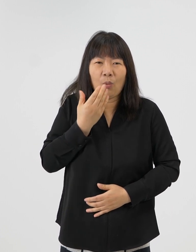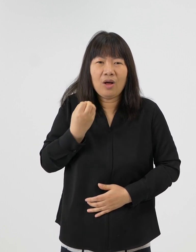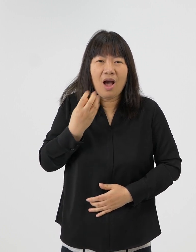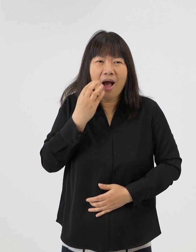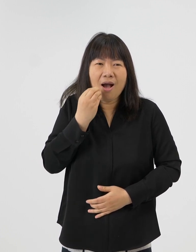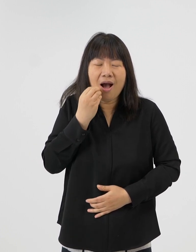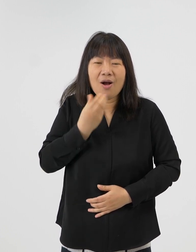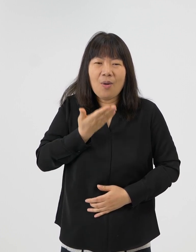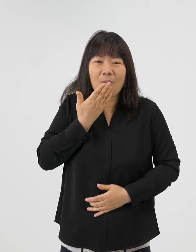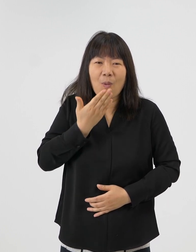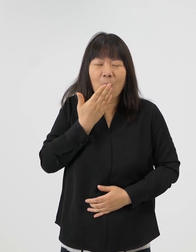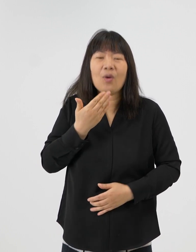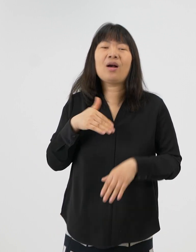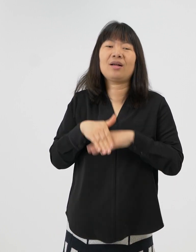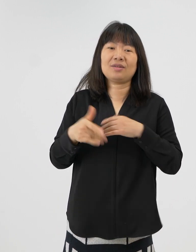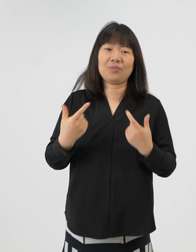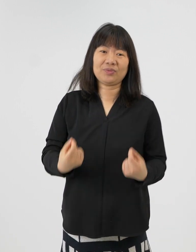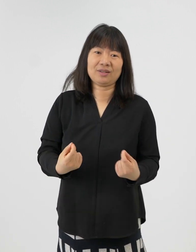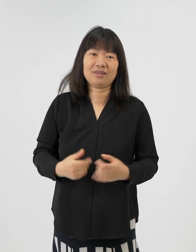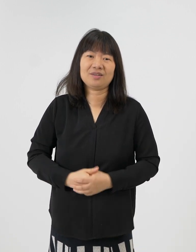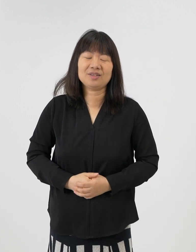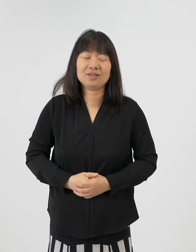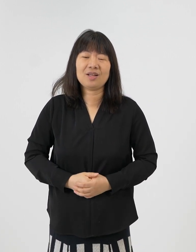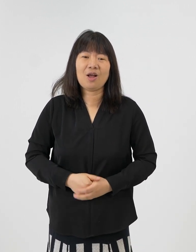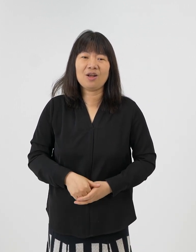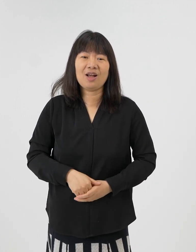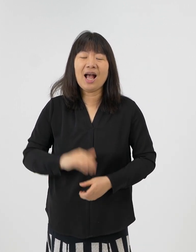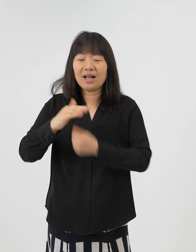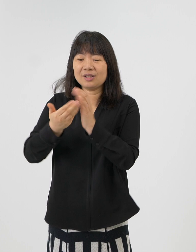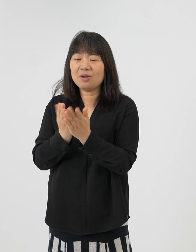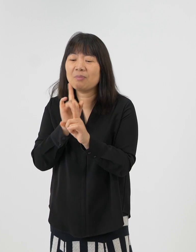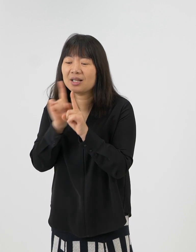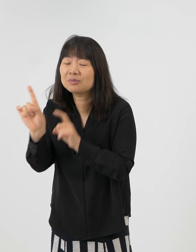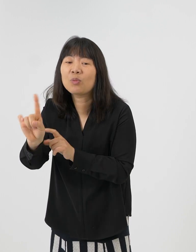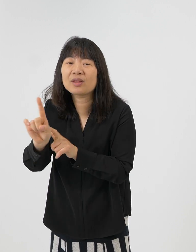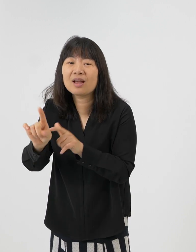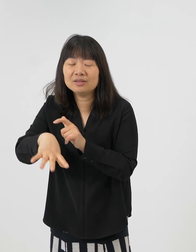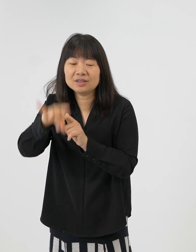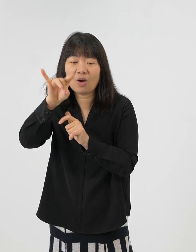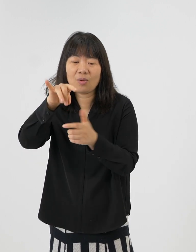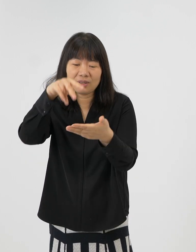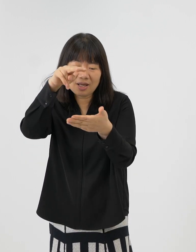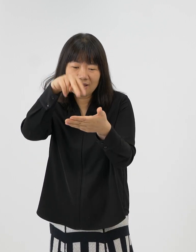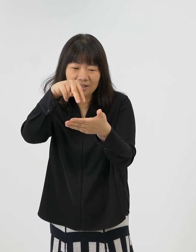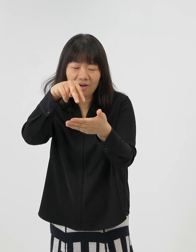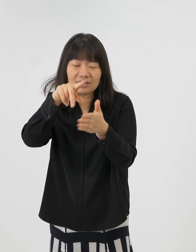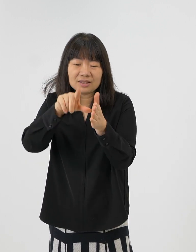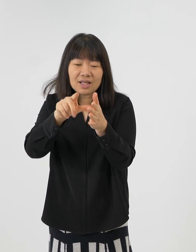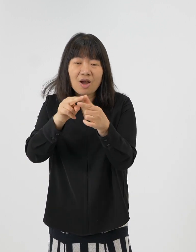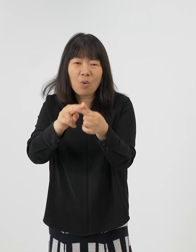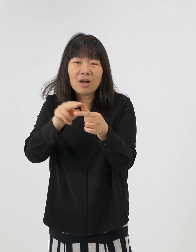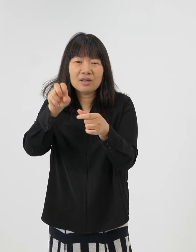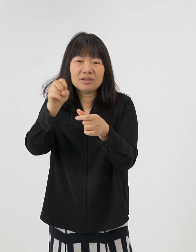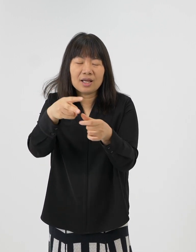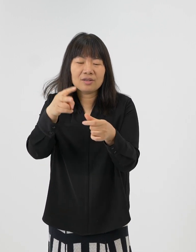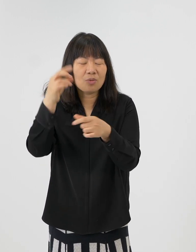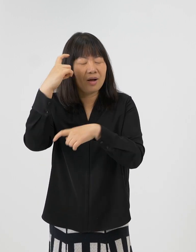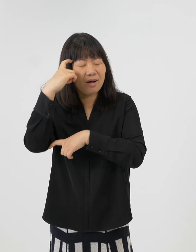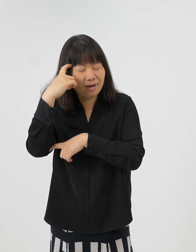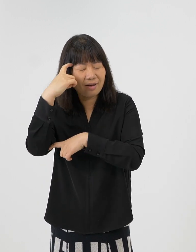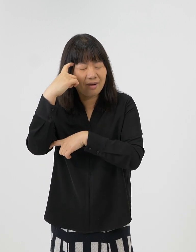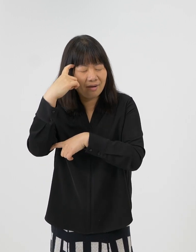어때요? 처음에 탁 내 입에 들어올 때와 그 다음에 그걸 계속